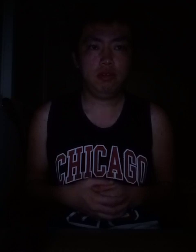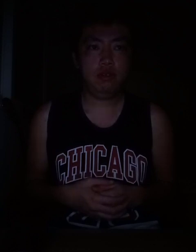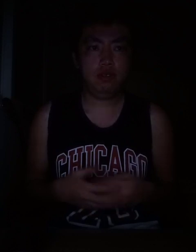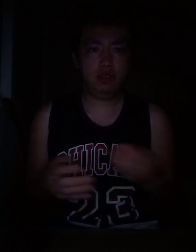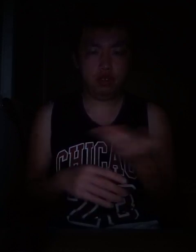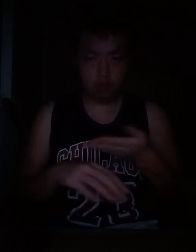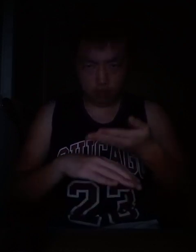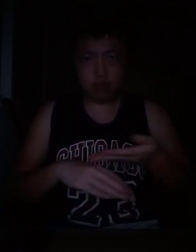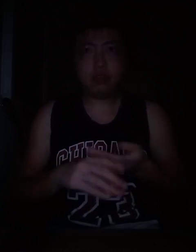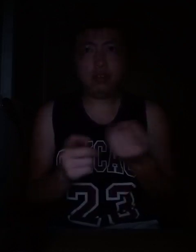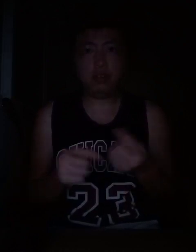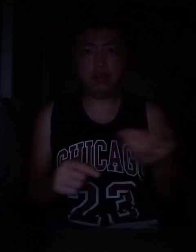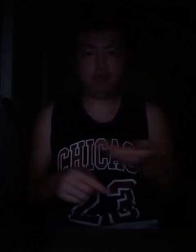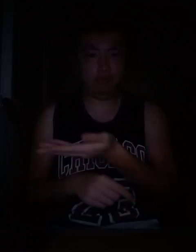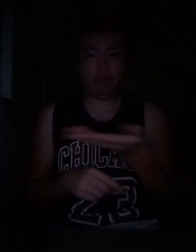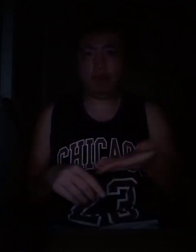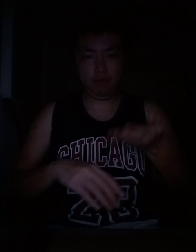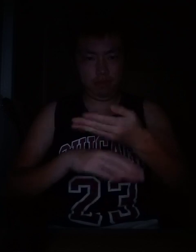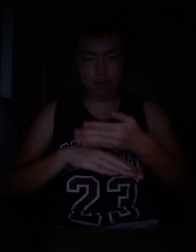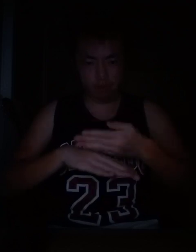뉴스투데이 제주를 마치겠습니다. 여러분 고맙습니다.